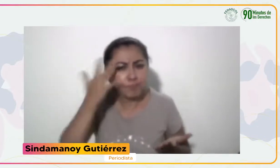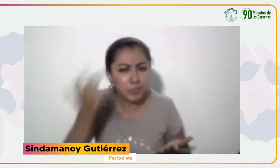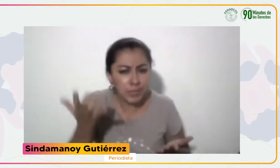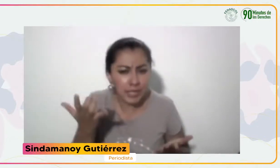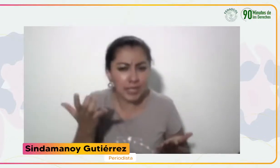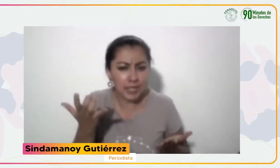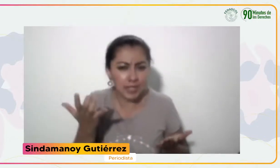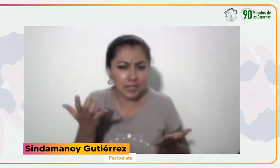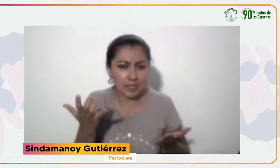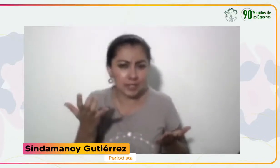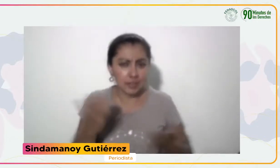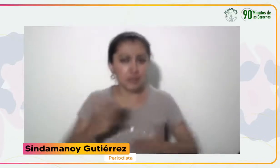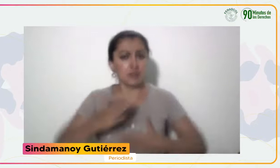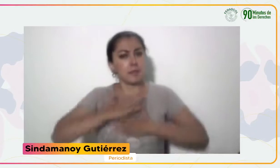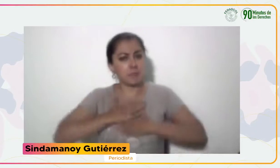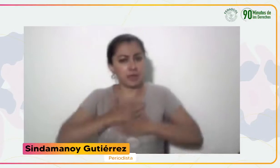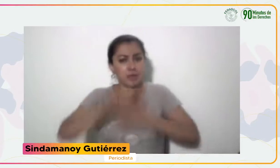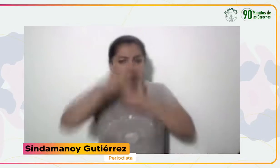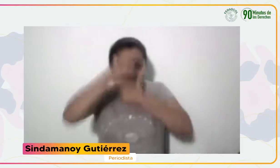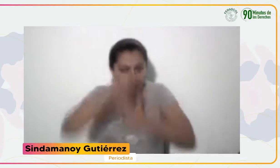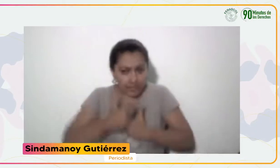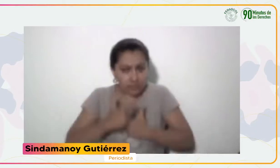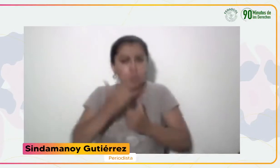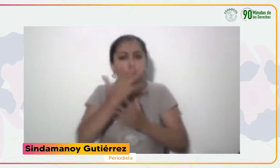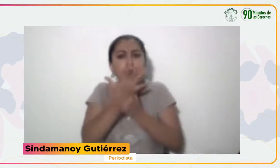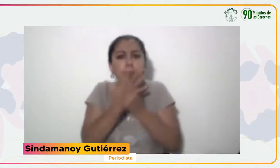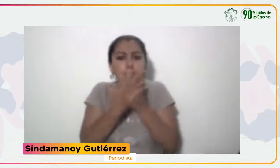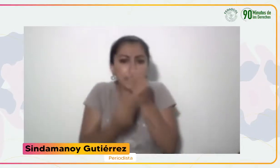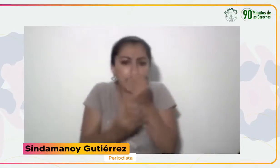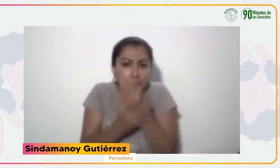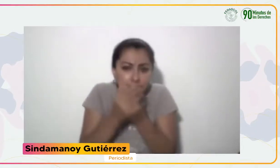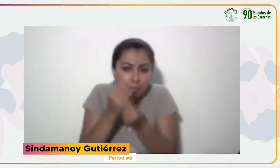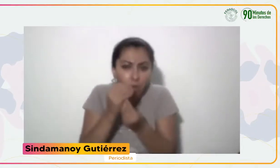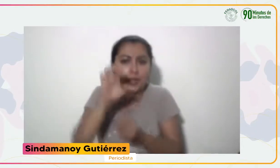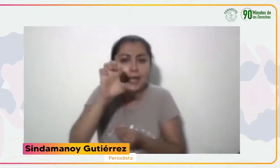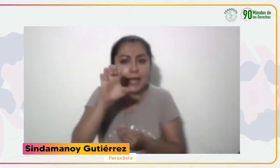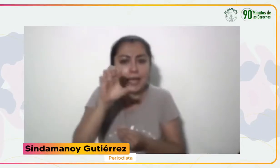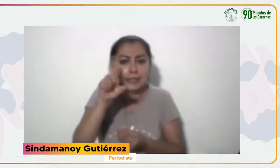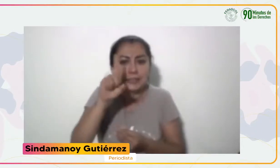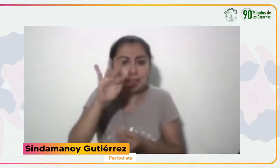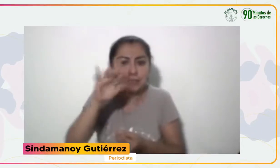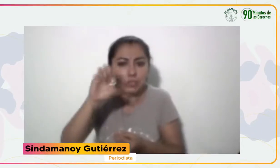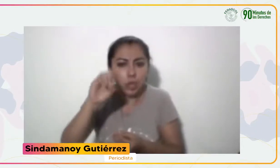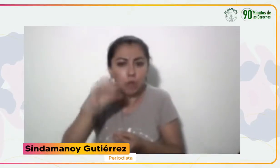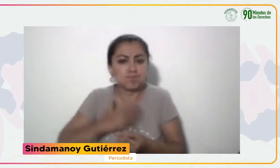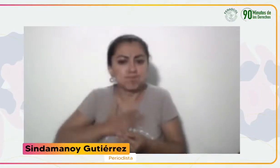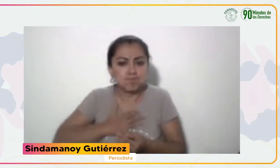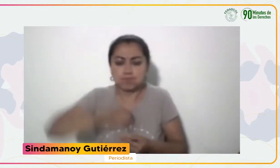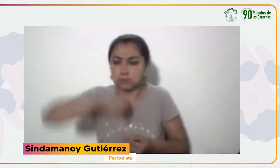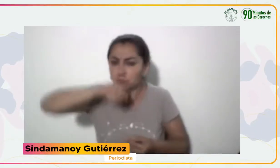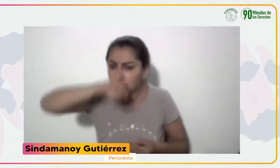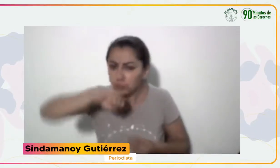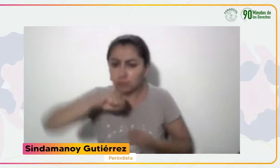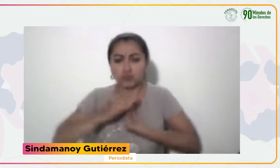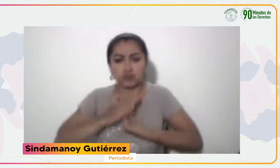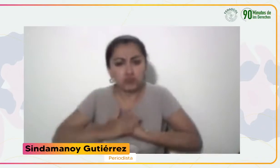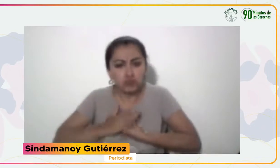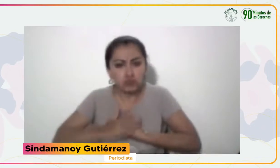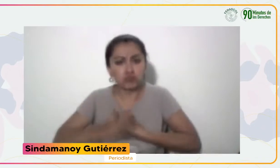es una mala imagen. ¿Y por qué ocurre eso? Yo tengo unas características, yo tengo un estilo muy propio,